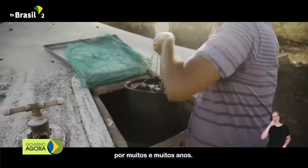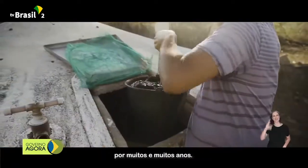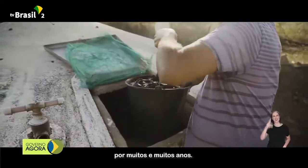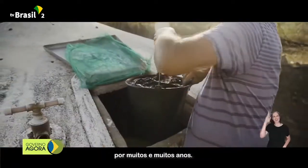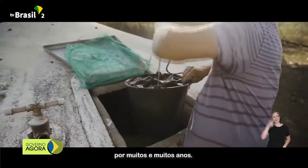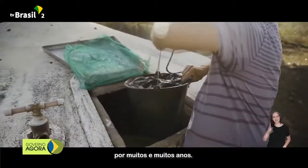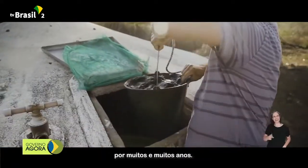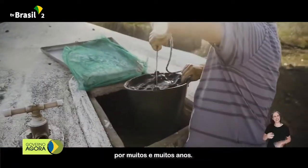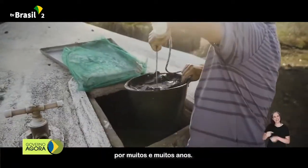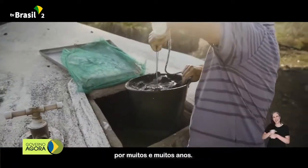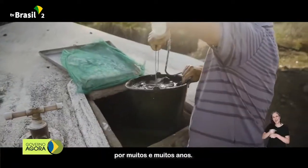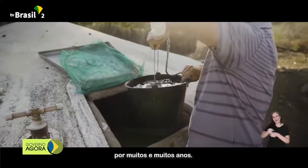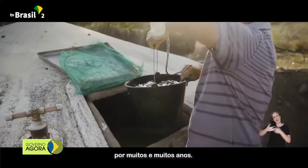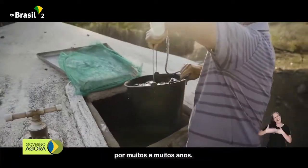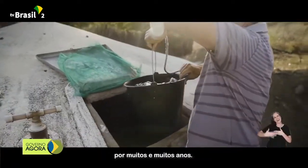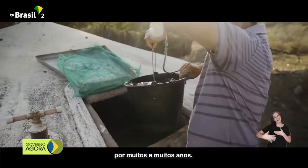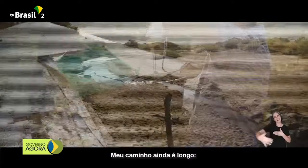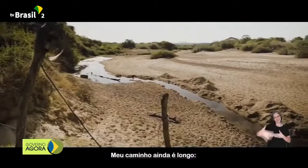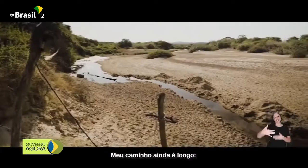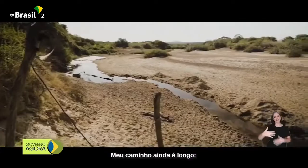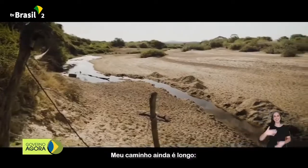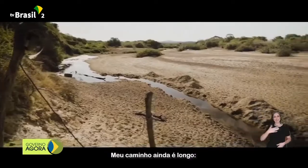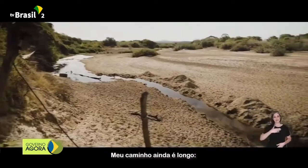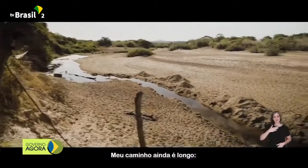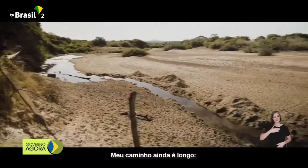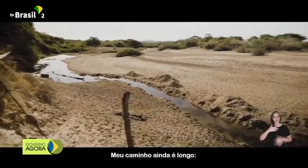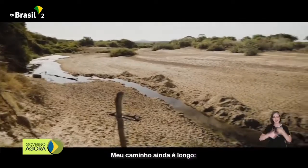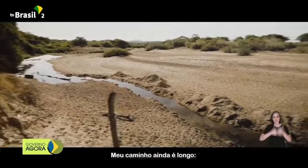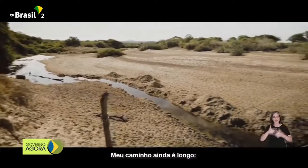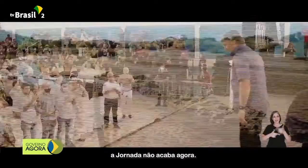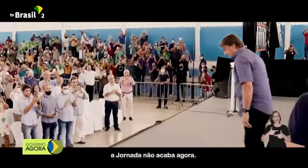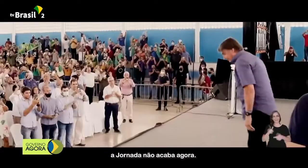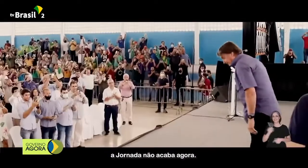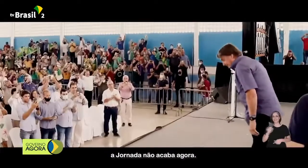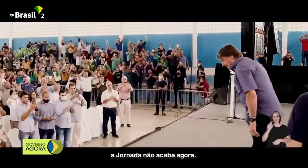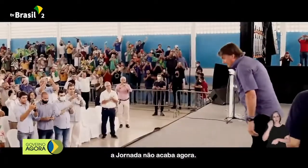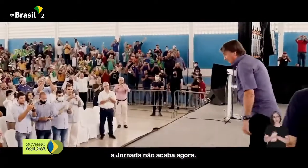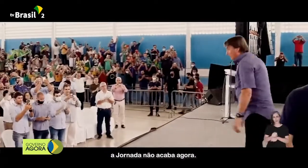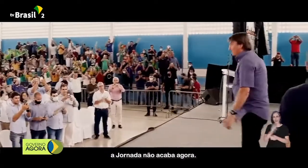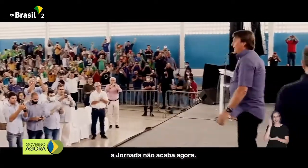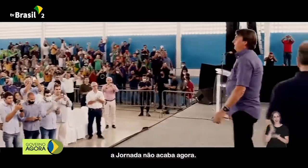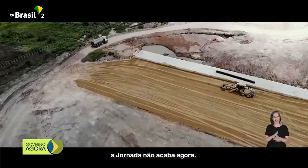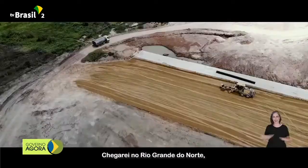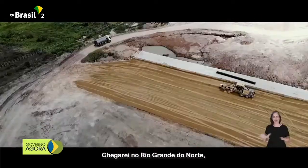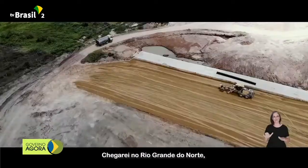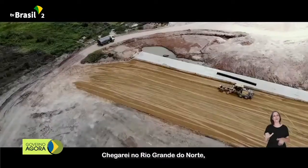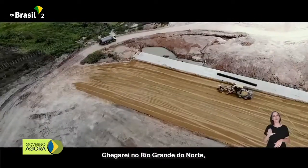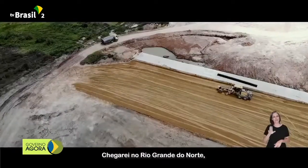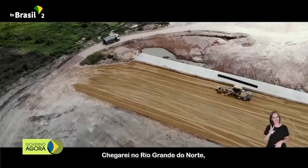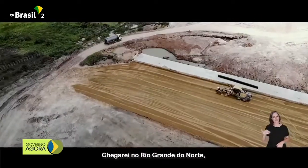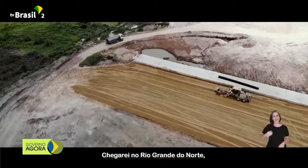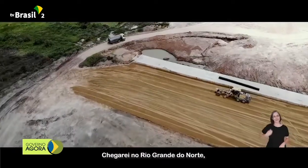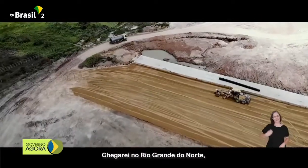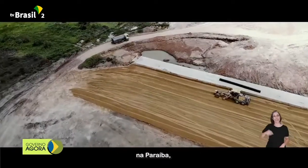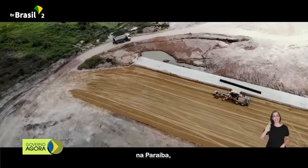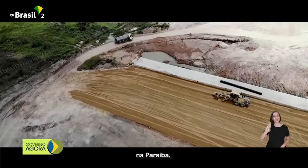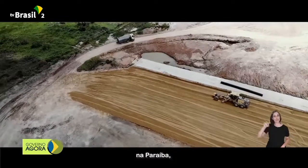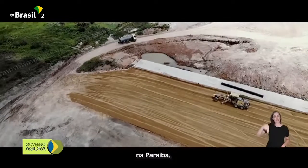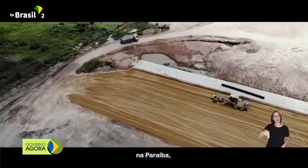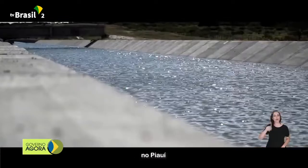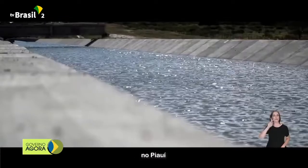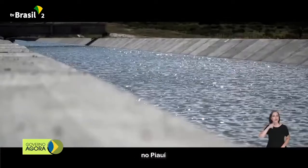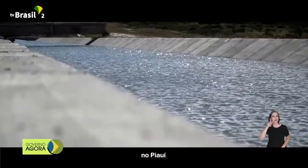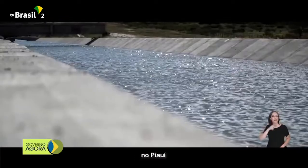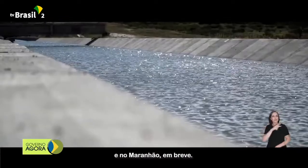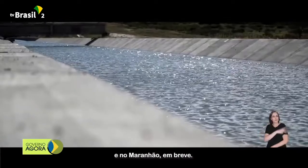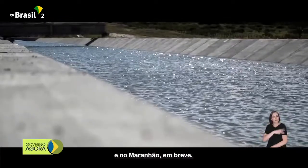Brasil por muitos e muitos anos. Meu caminho ainda é longo. A jornada não acaba agora. Chegarei no Rio Grande do Norte, na